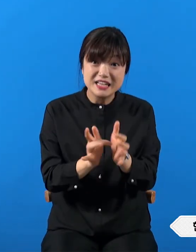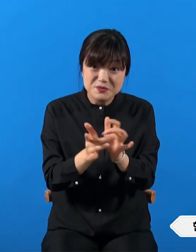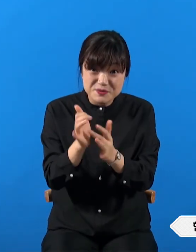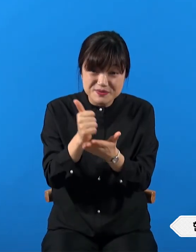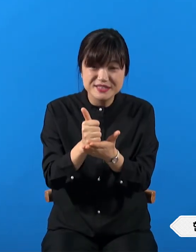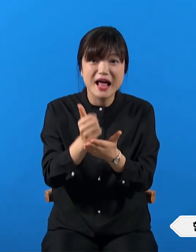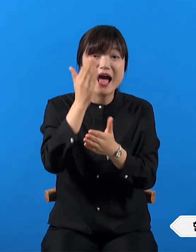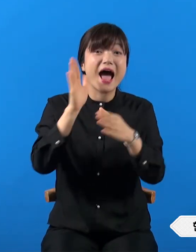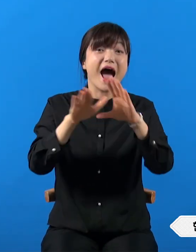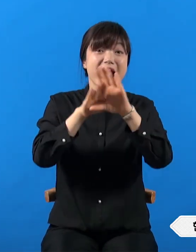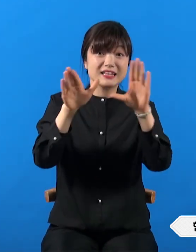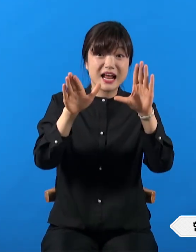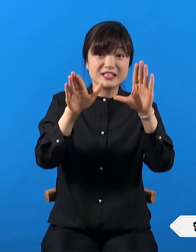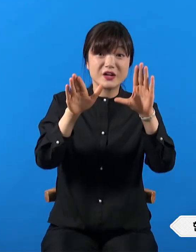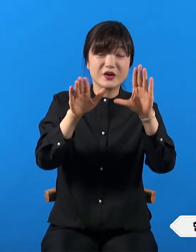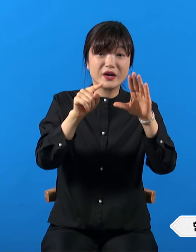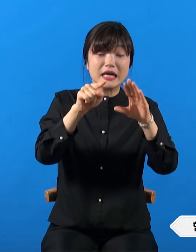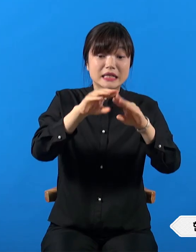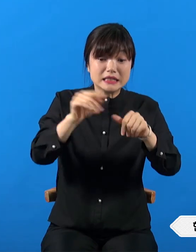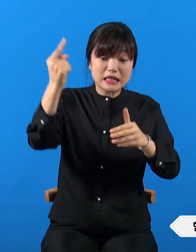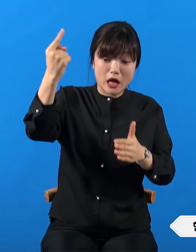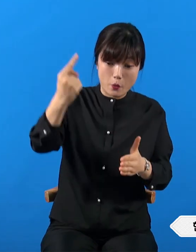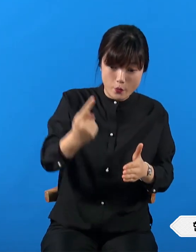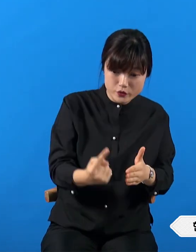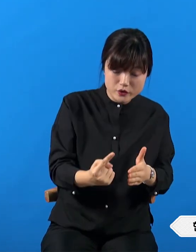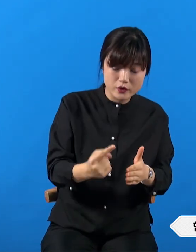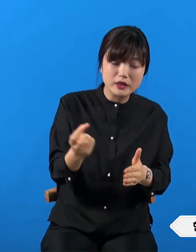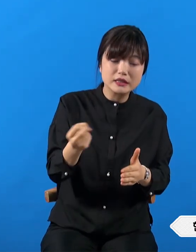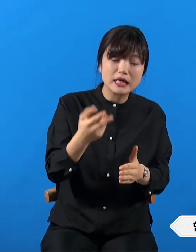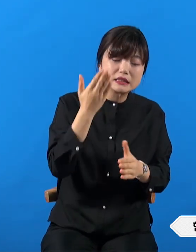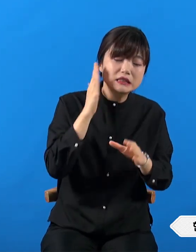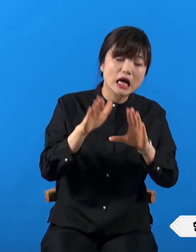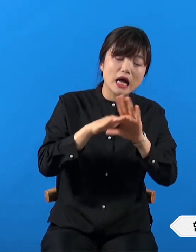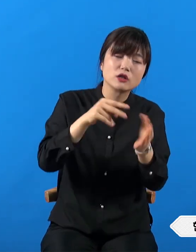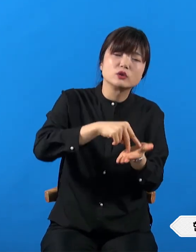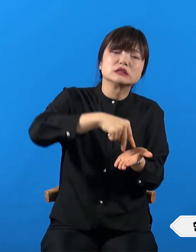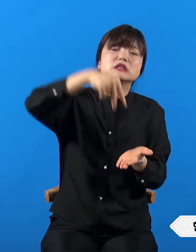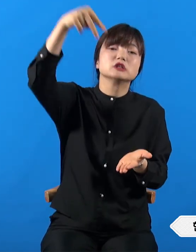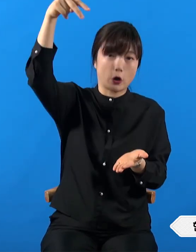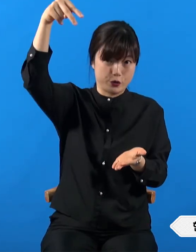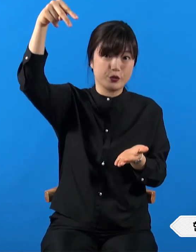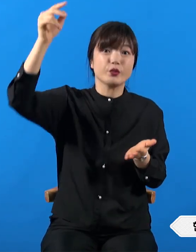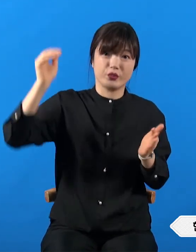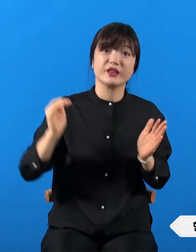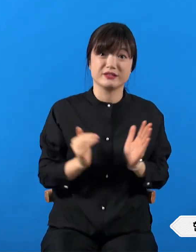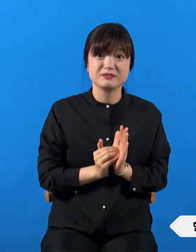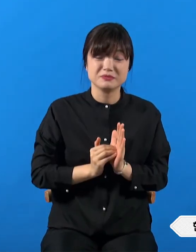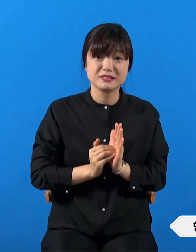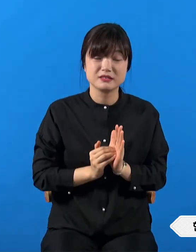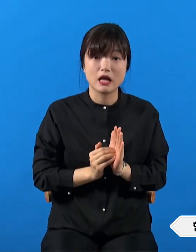예수님은 하늘에서 이 땅에 내려오셨다가 다시 하늘로 올라가신 분이십니다.